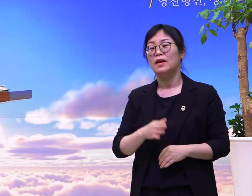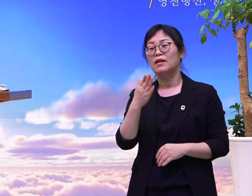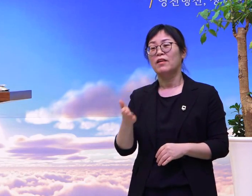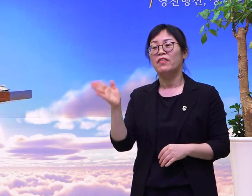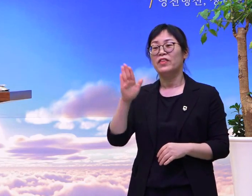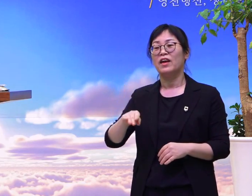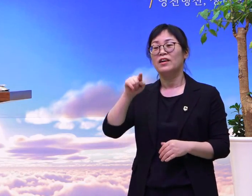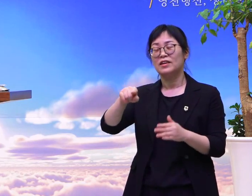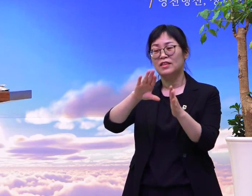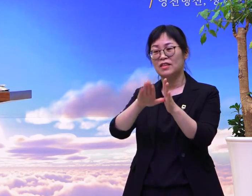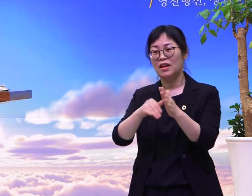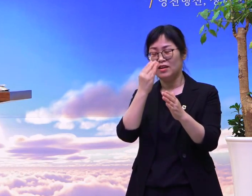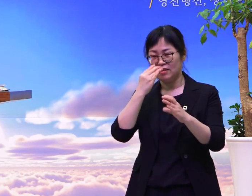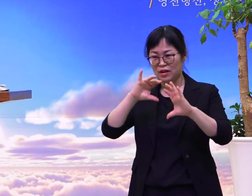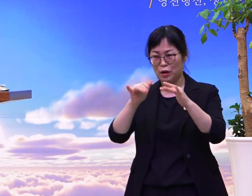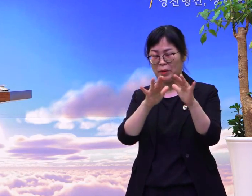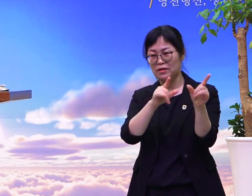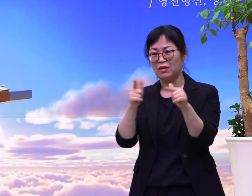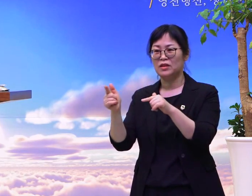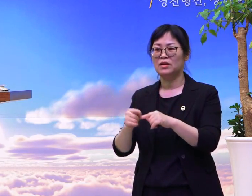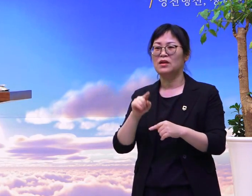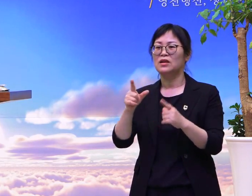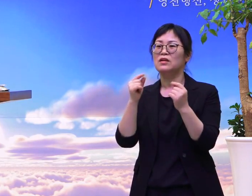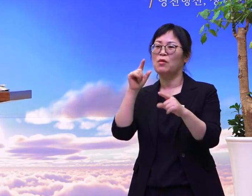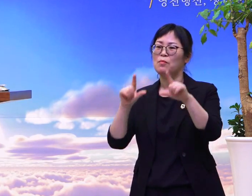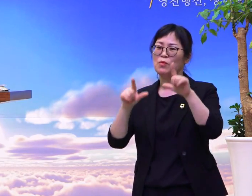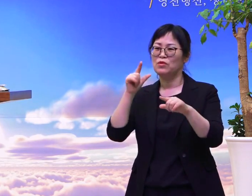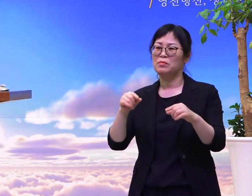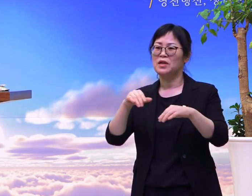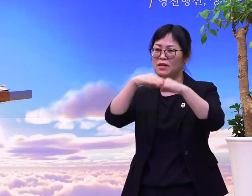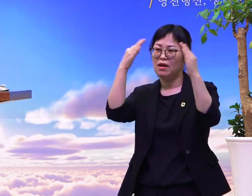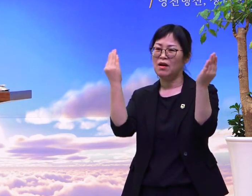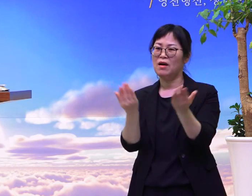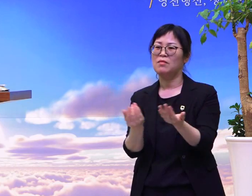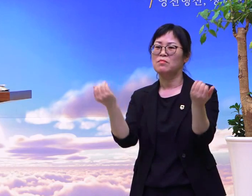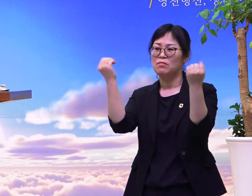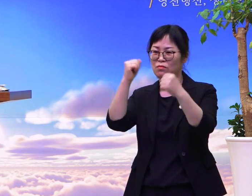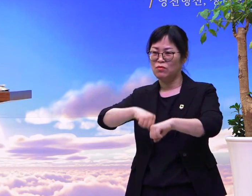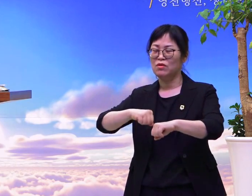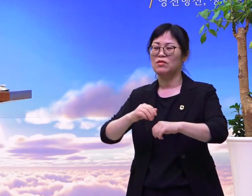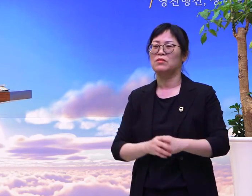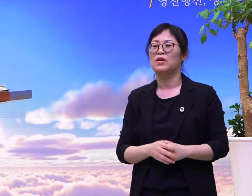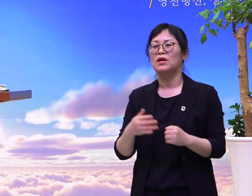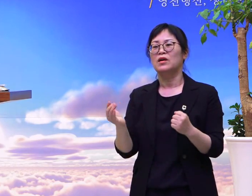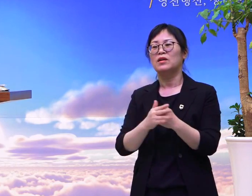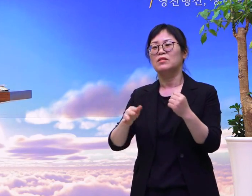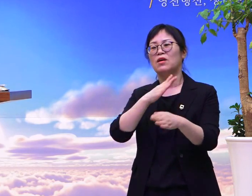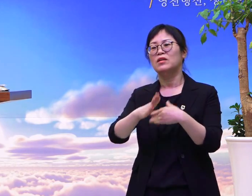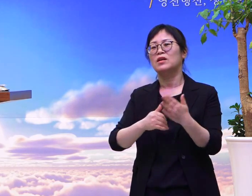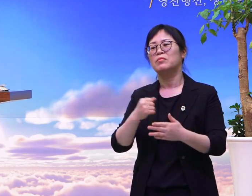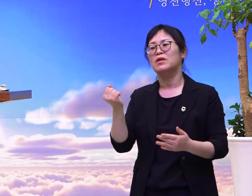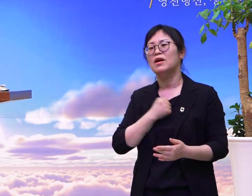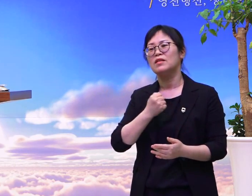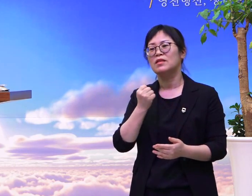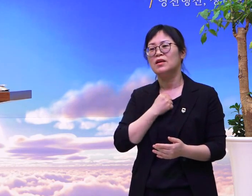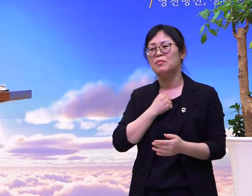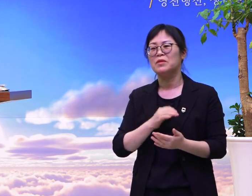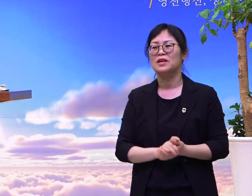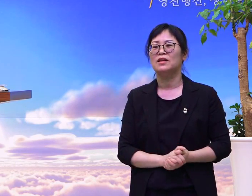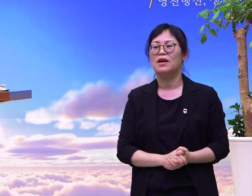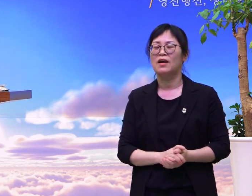그런데 그 당시 이스라엘 백성들은 이런 자세가 다 무너졌습니다. 그래서 하나님은 한탄하십니다. 호세아